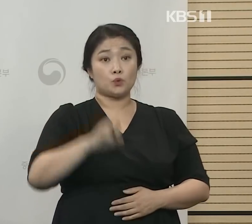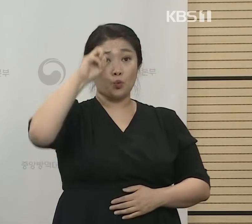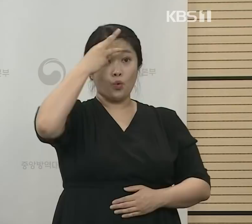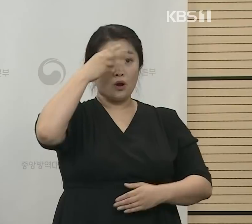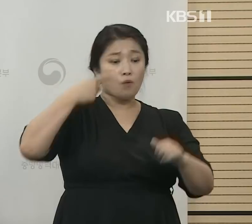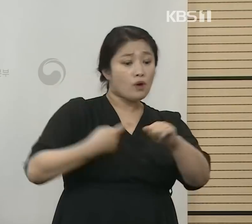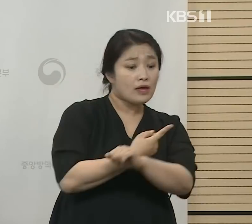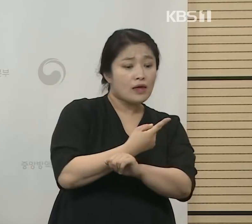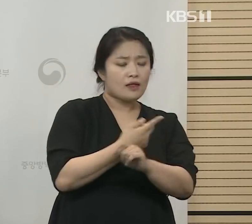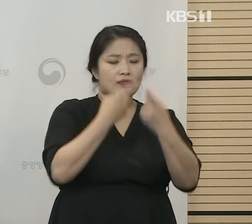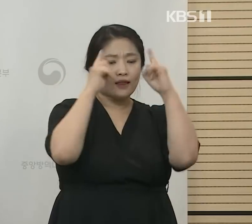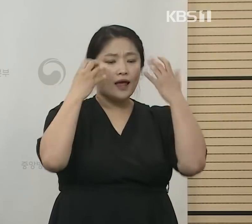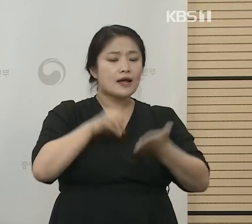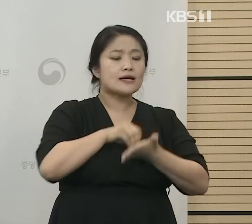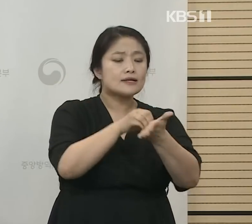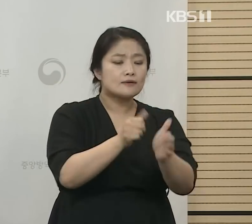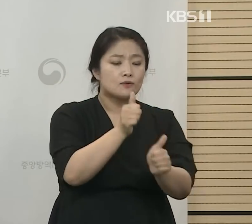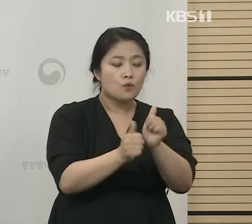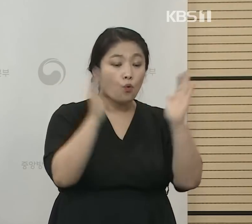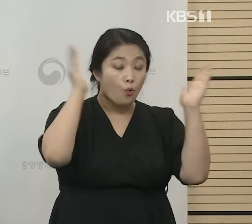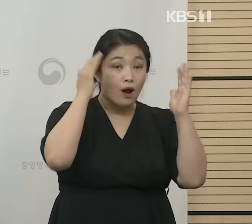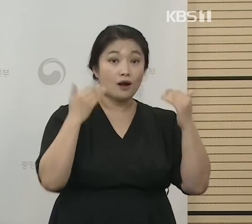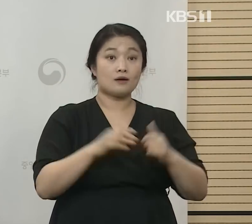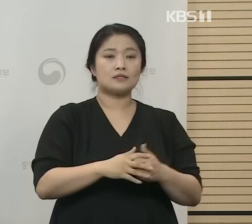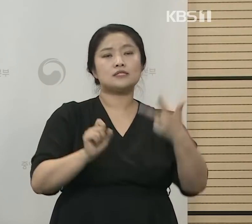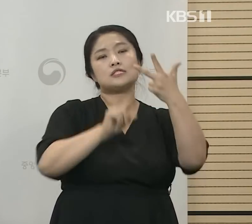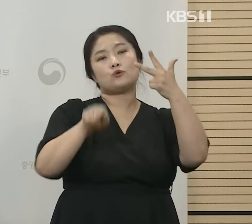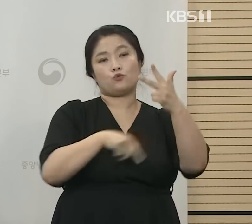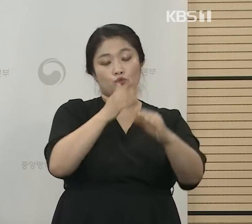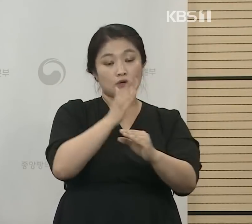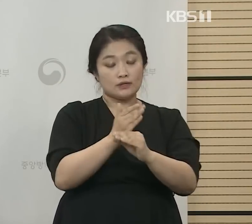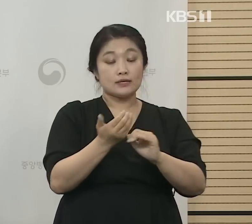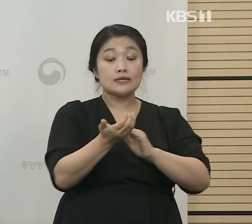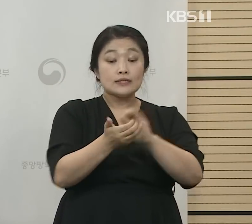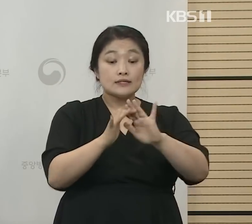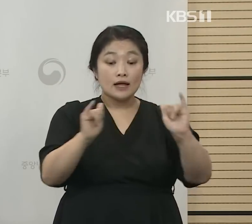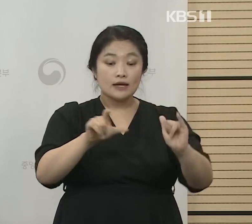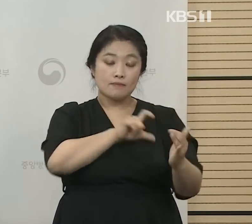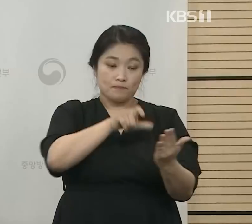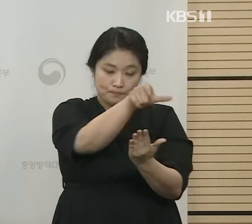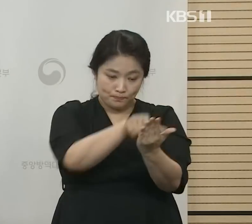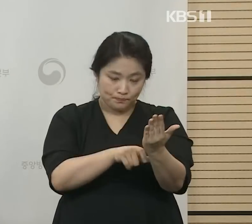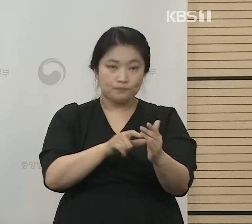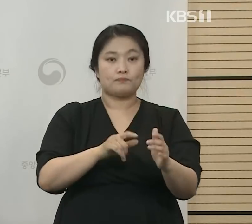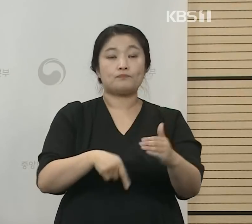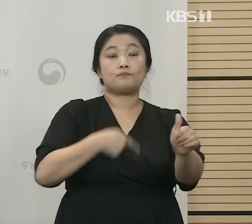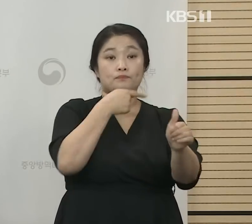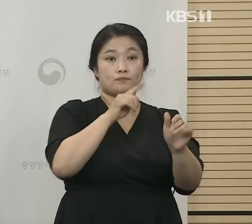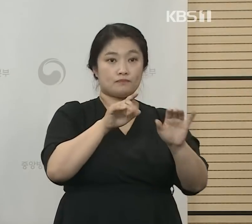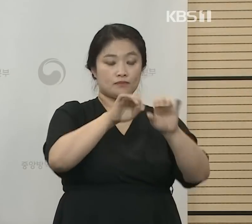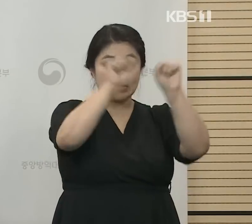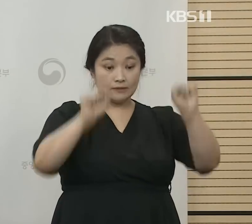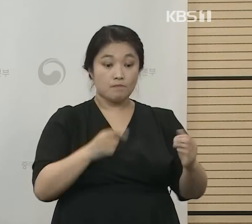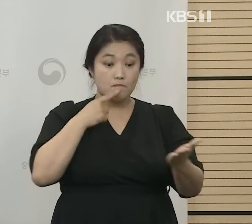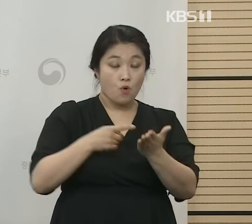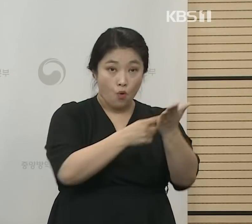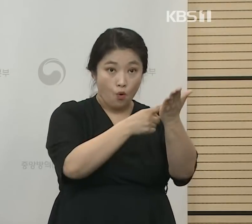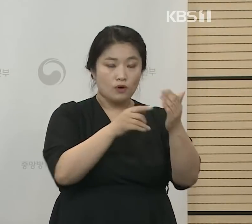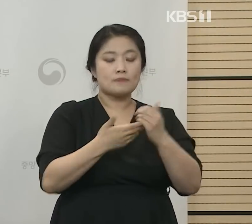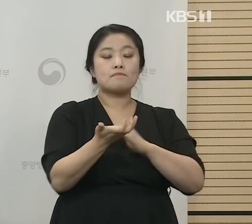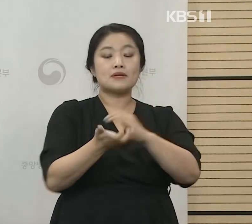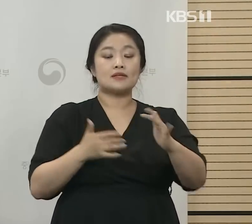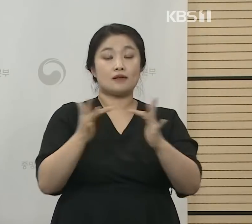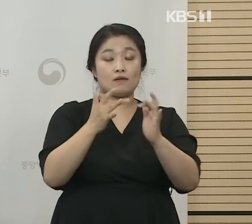고3 이외의 대입 수입생의 경우는 7월 중에 대상자 명단을 확보 등록하고 온라인 사전 예약을